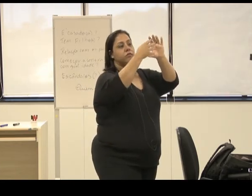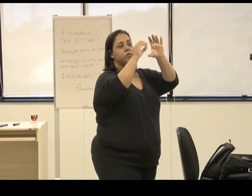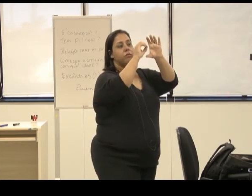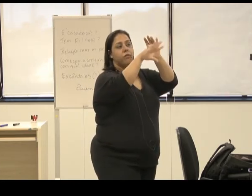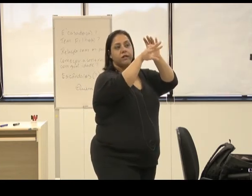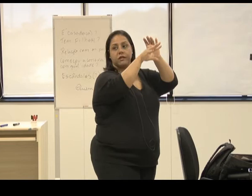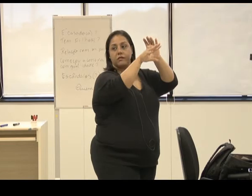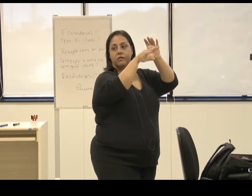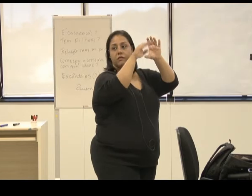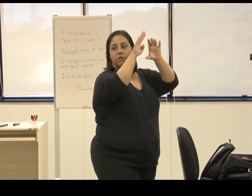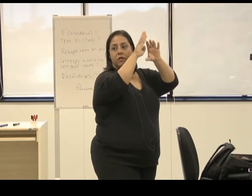manda.